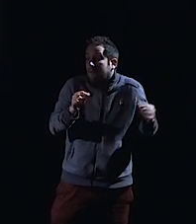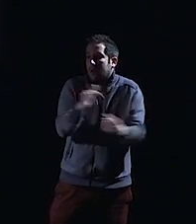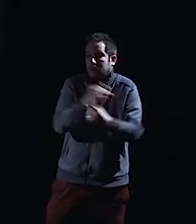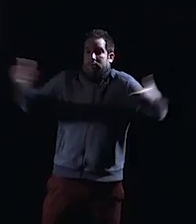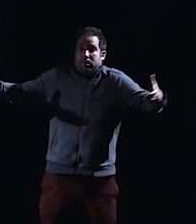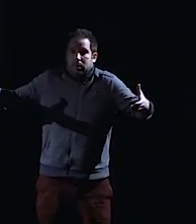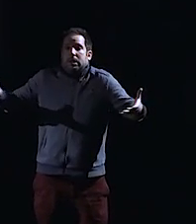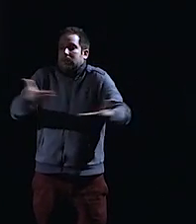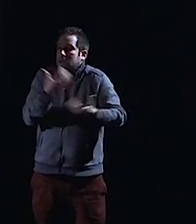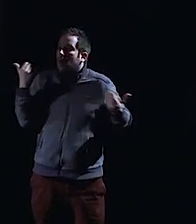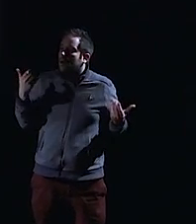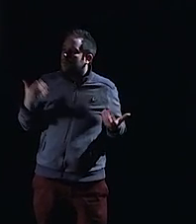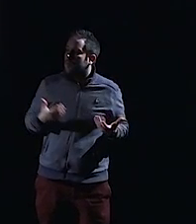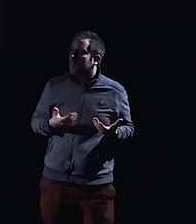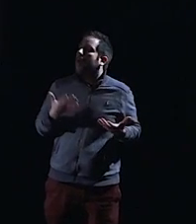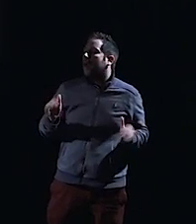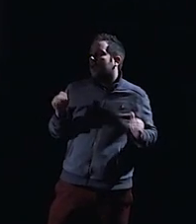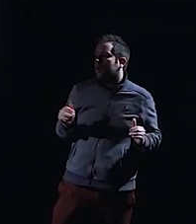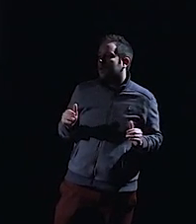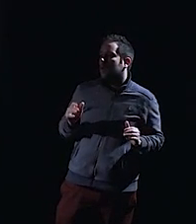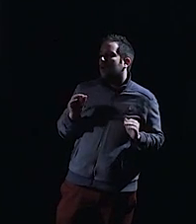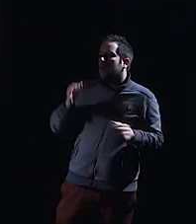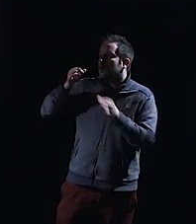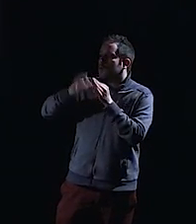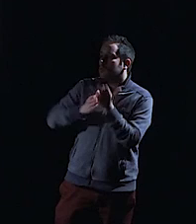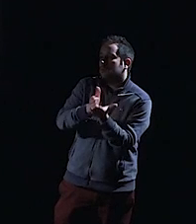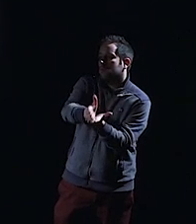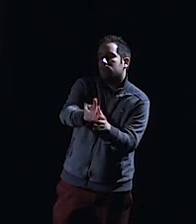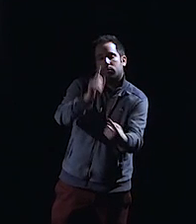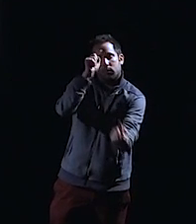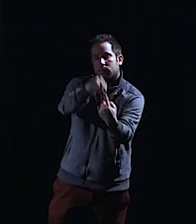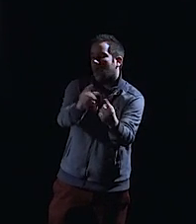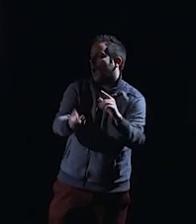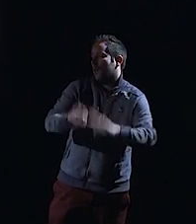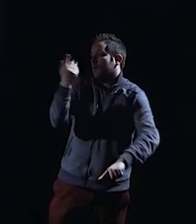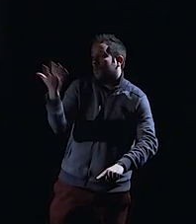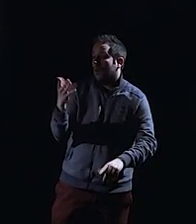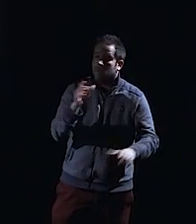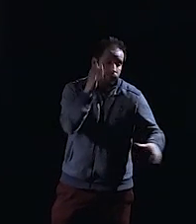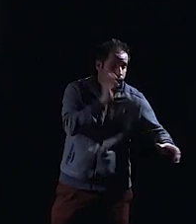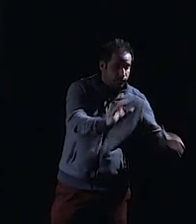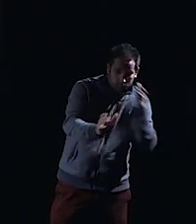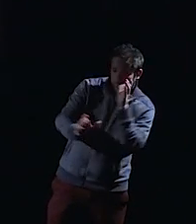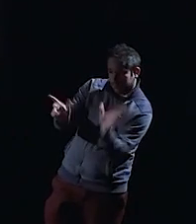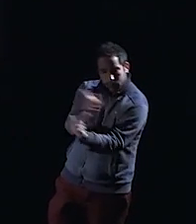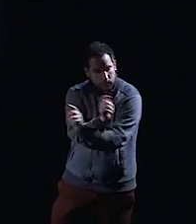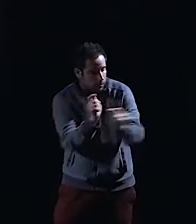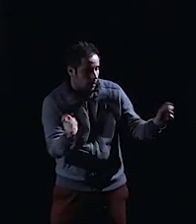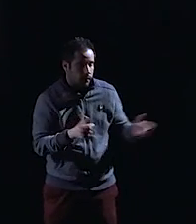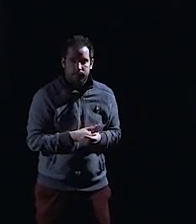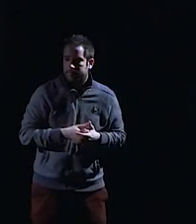grands groupes. Mais bon, l'une des grandes solutions, l'une des grandes lignes de solution est de prendre soin des autres, quoi. Enfin, de prendre soin les uns des autres. Parce que, comme tu